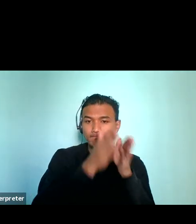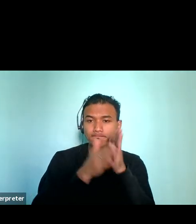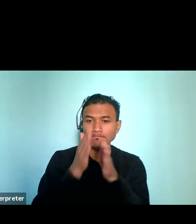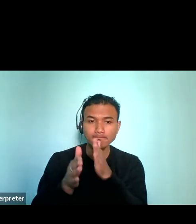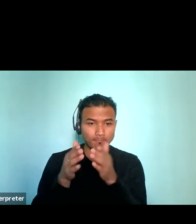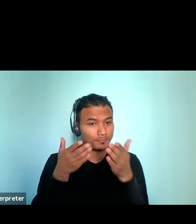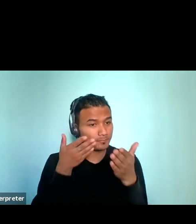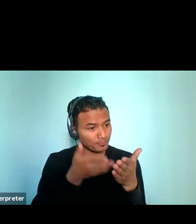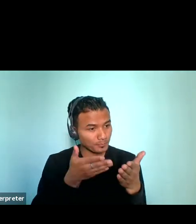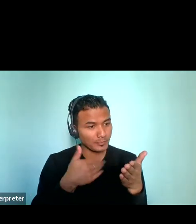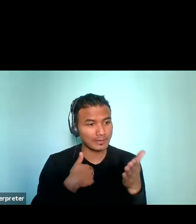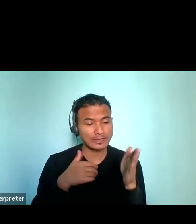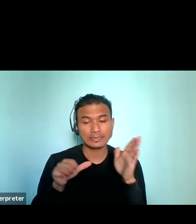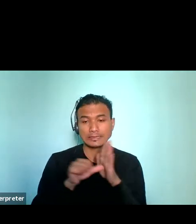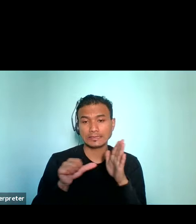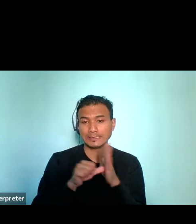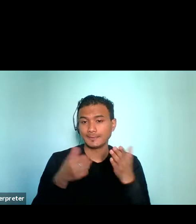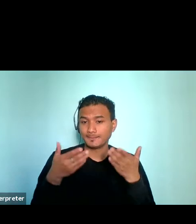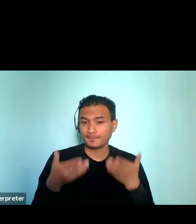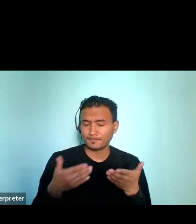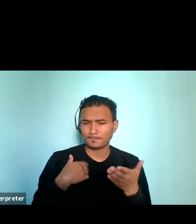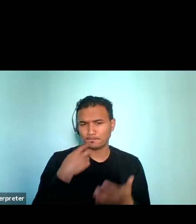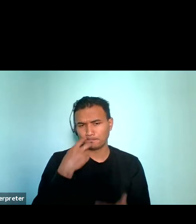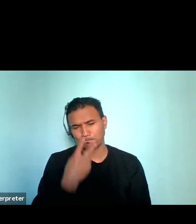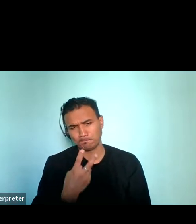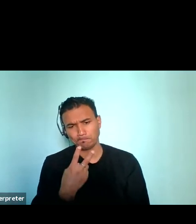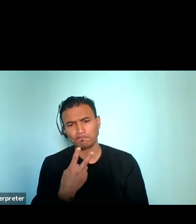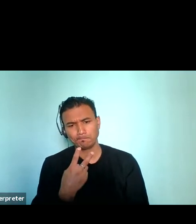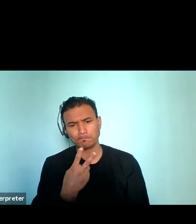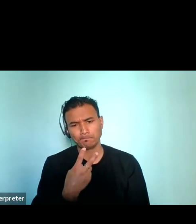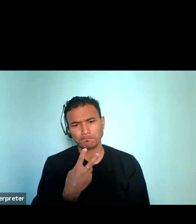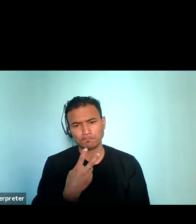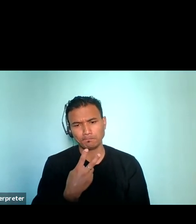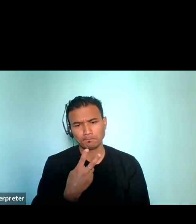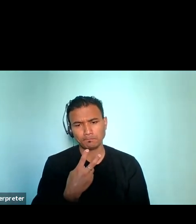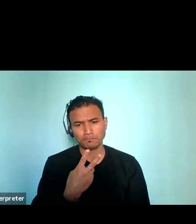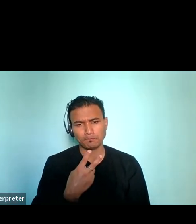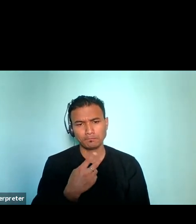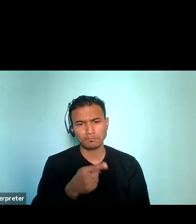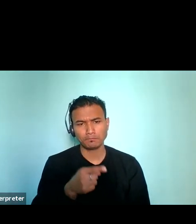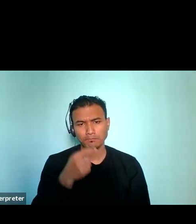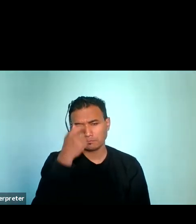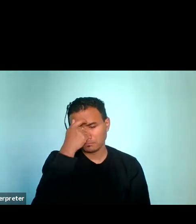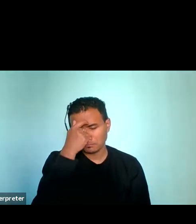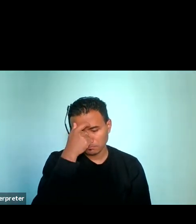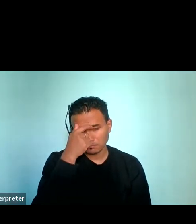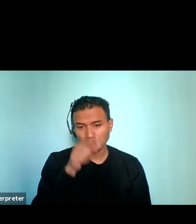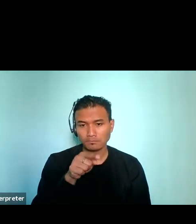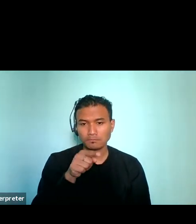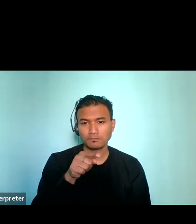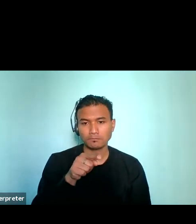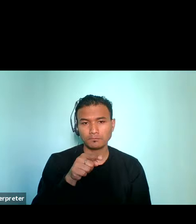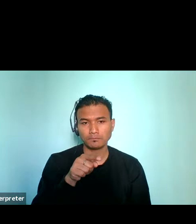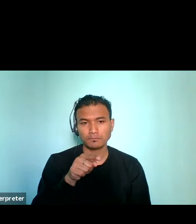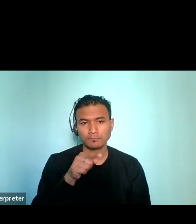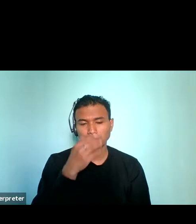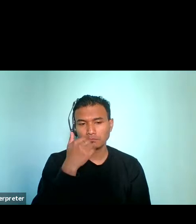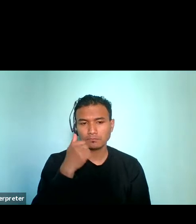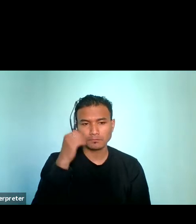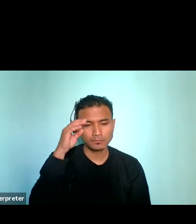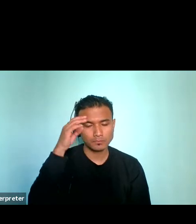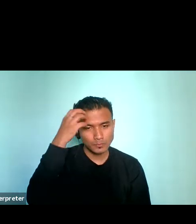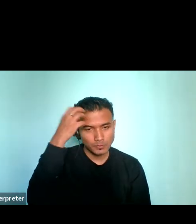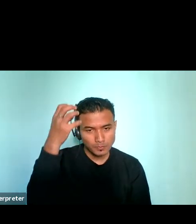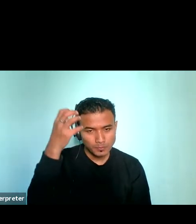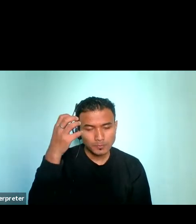dengan perhutani, perkebunan swasta, dan juga perkebunan negara. Kemudian, yang ketiga